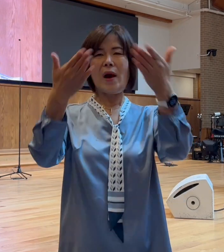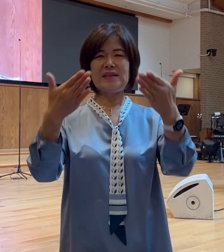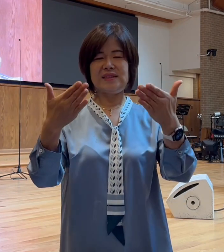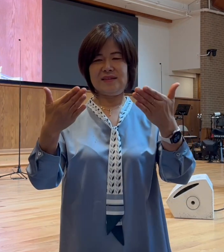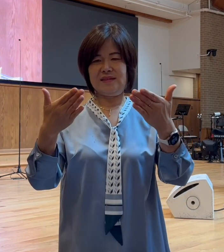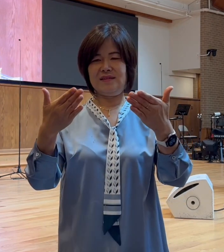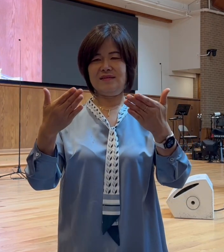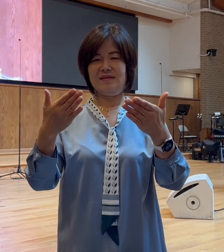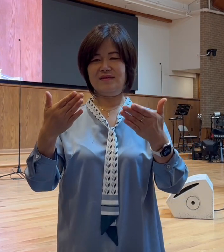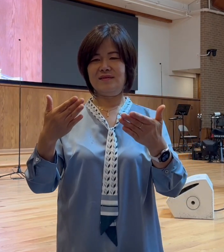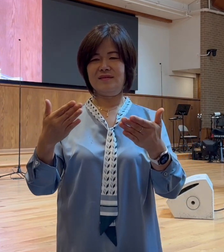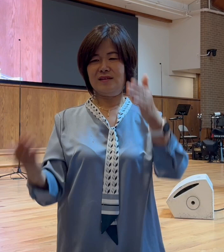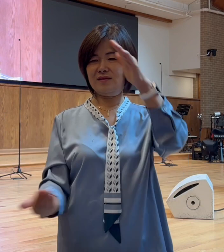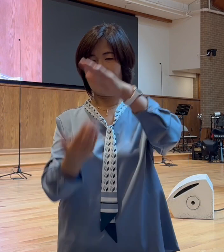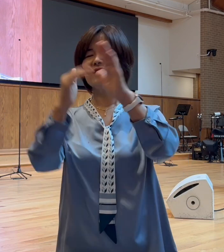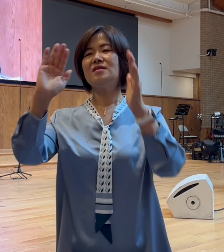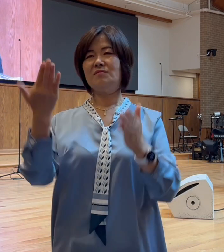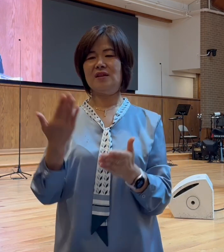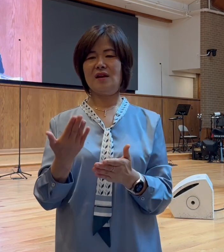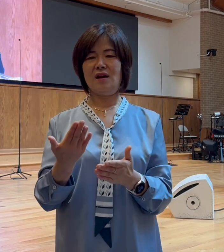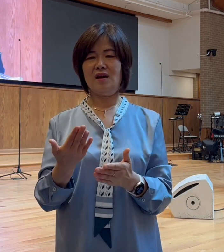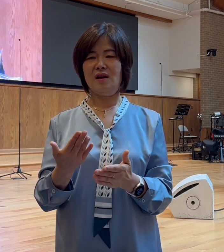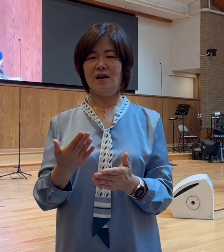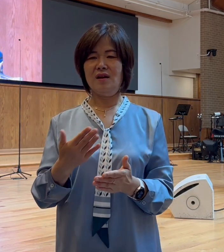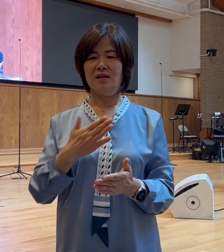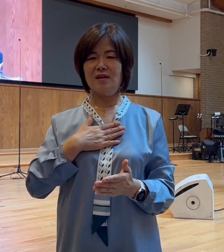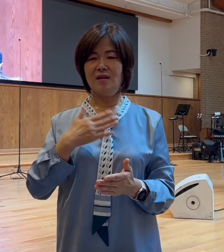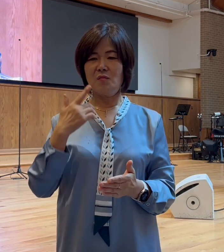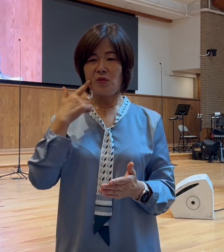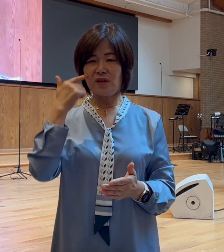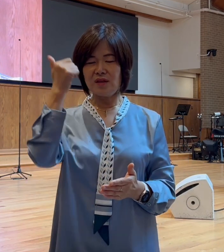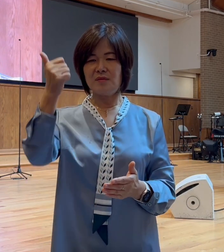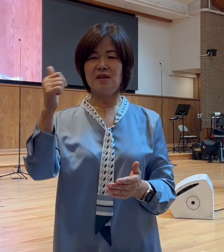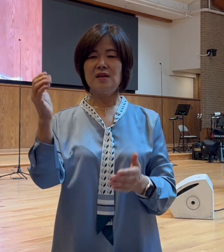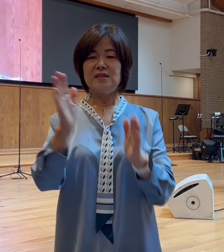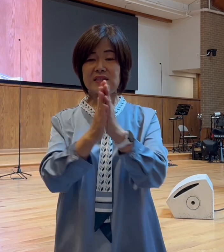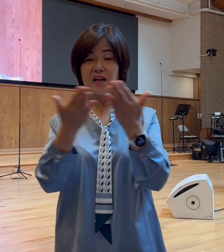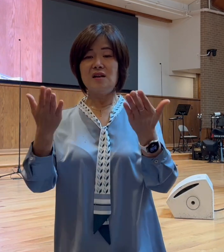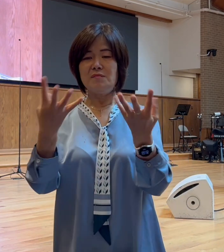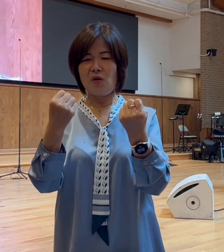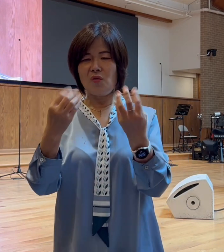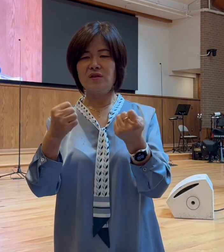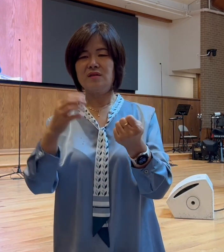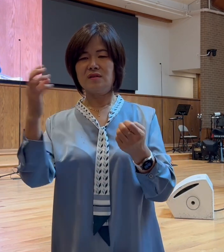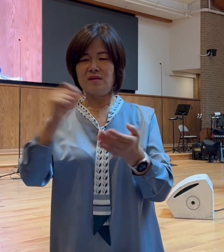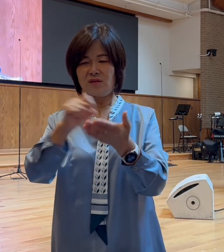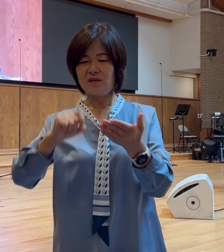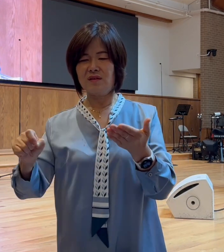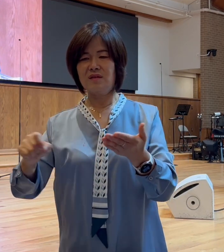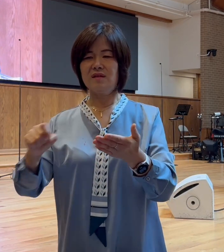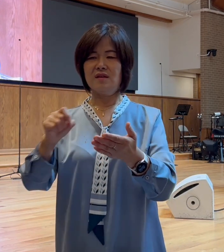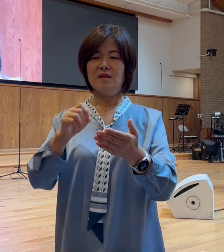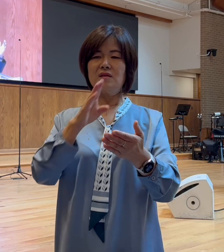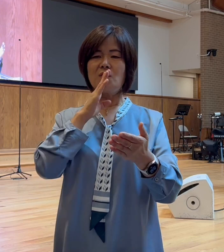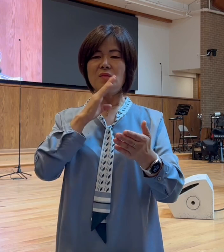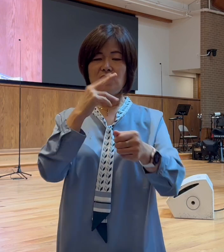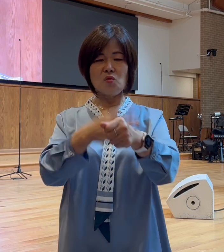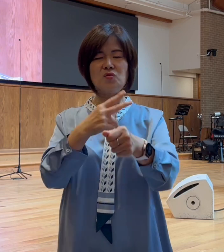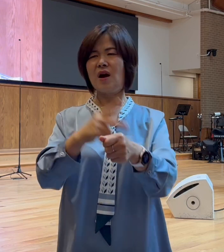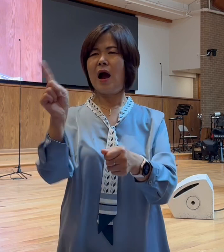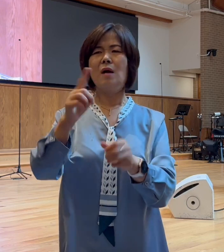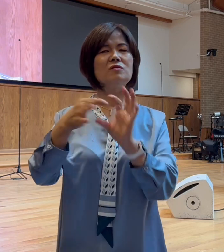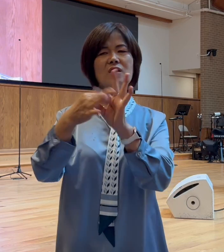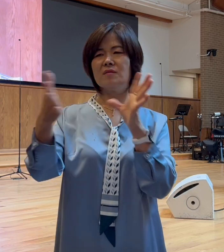성취된다는 것입니다. 저는 제가 학위를 뭘 받았든 책을 몇 권 썼든 그 다음에 사회적 신분이 교수든 아무